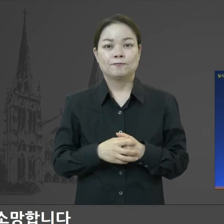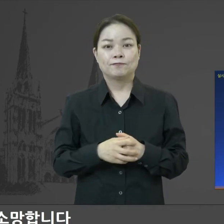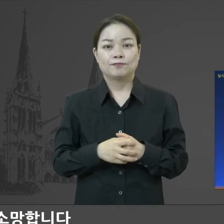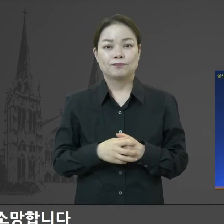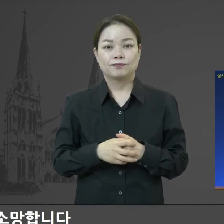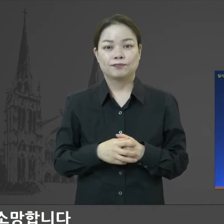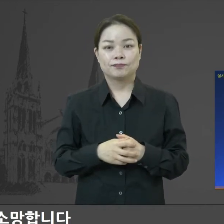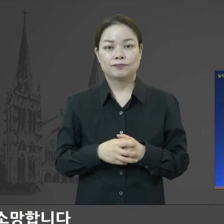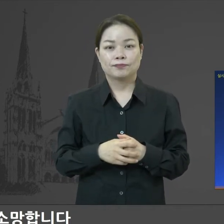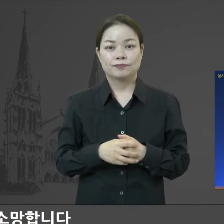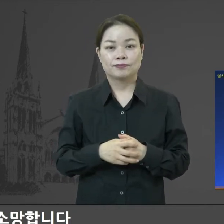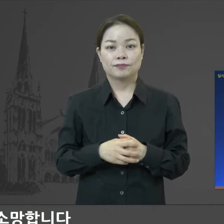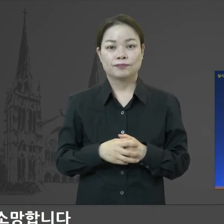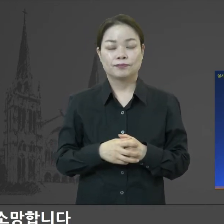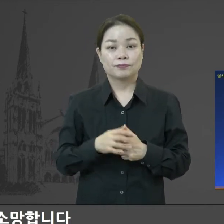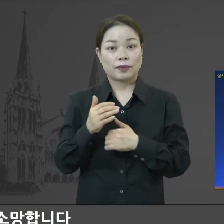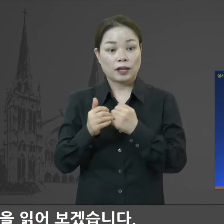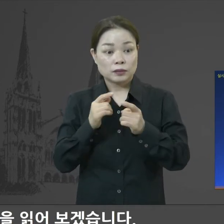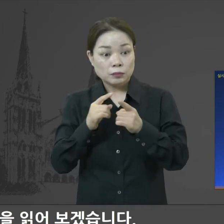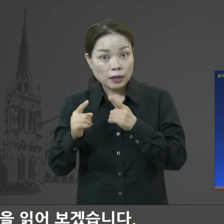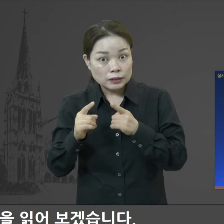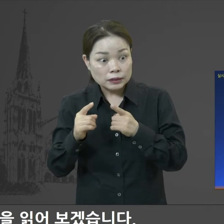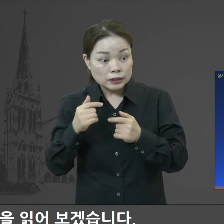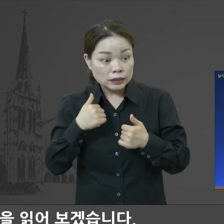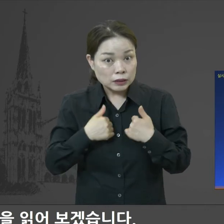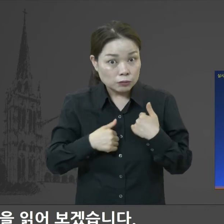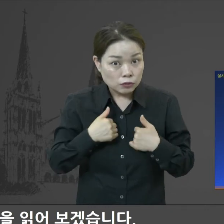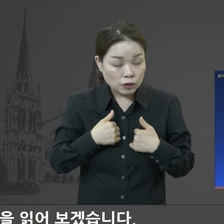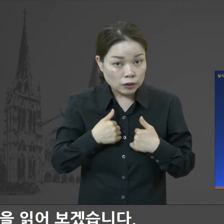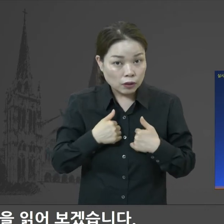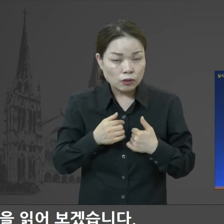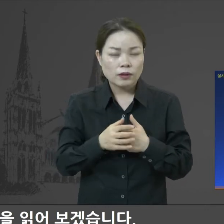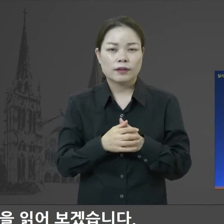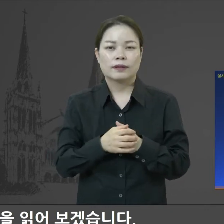얘기합니다. 하나님 말씀이 그를 기쁘게 한다고 얘기합니다.